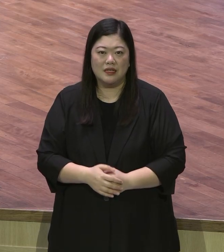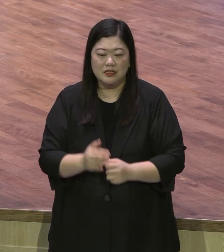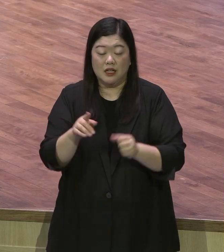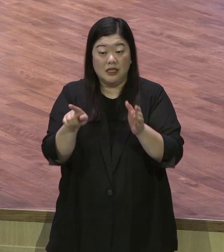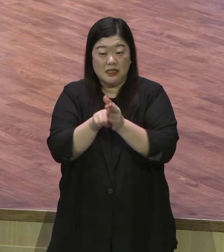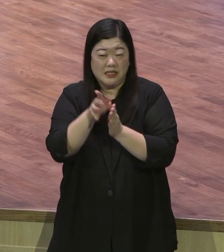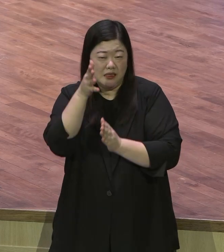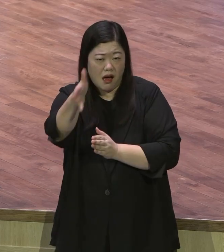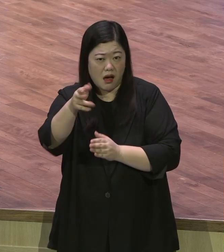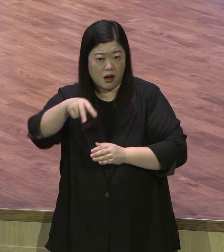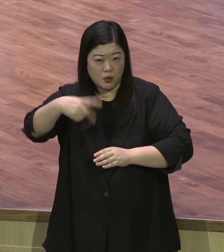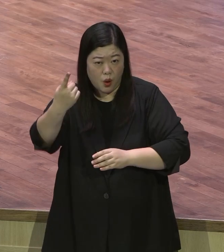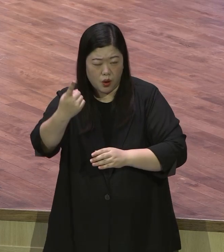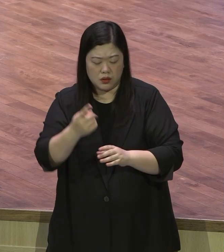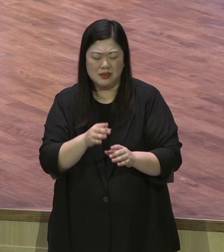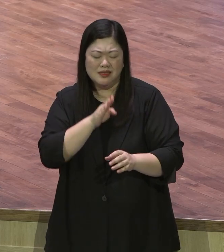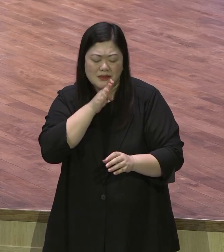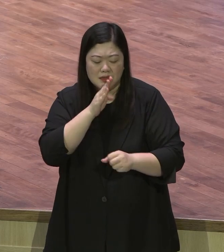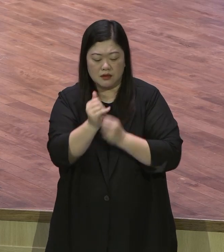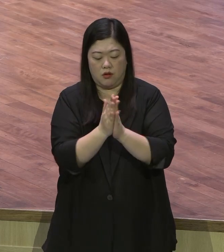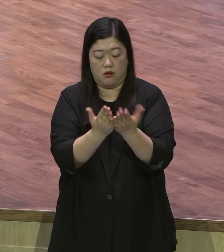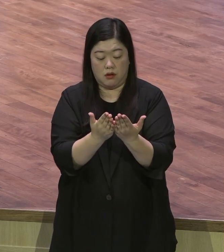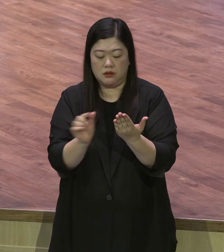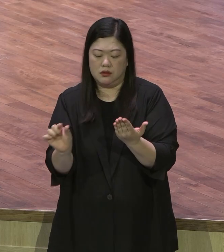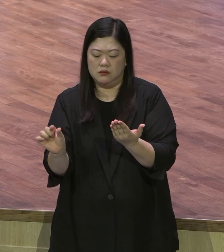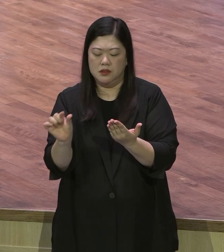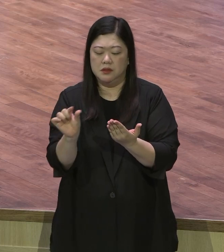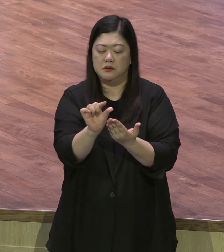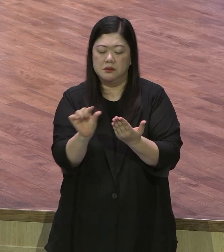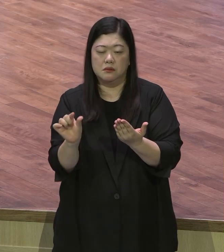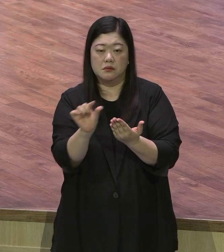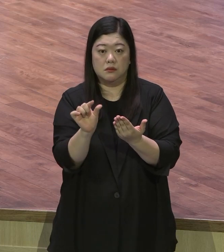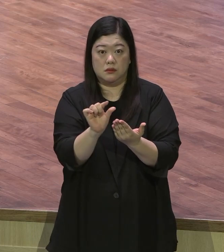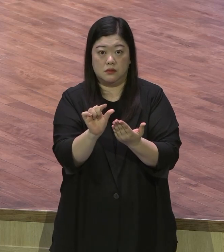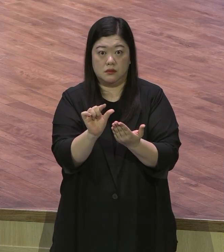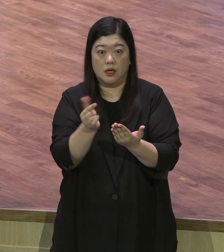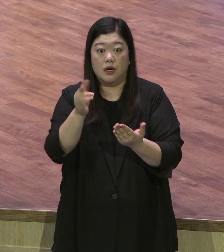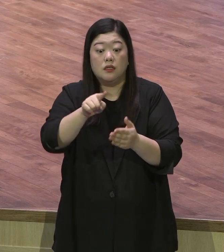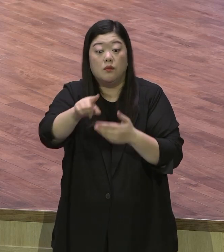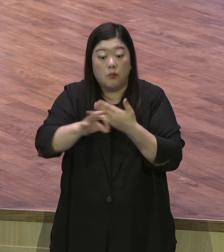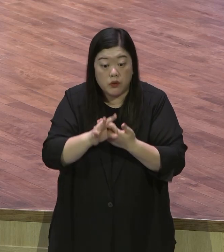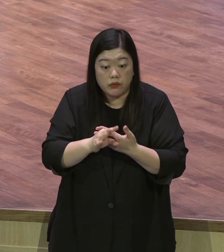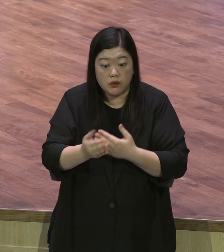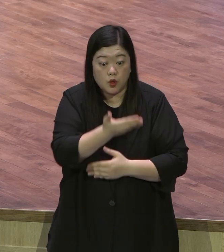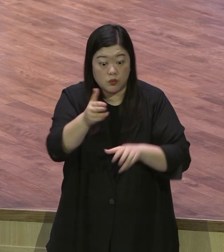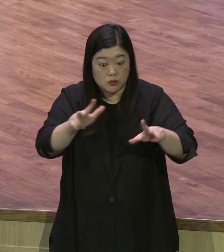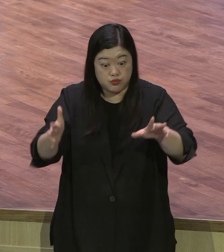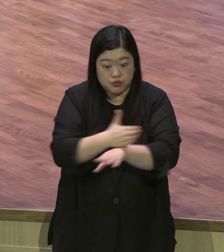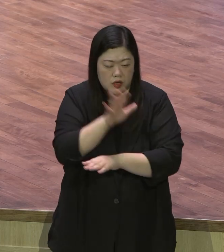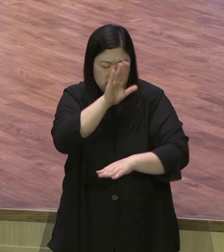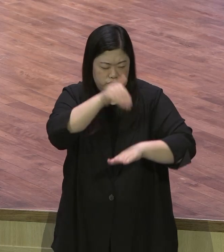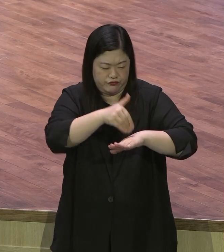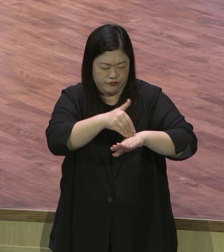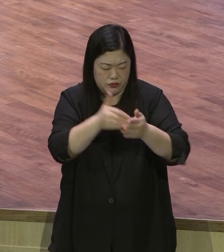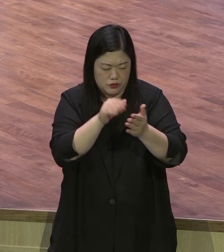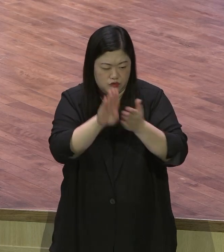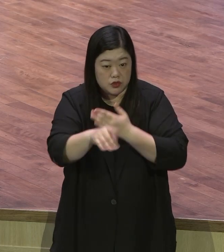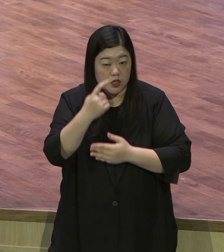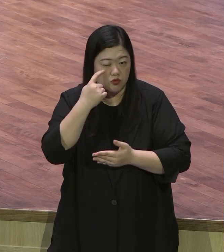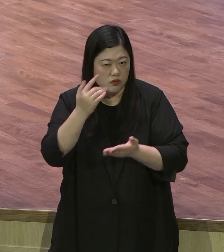강단 말씀을 통해서 뭘 가져야 돼요? 영적 분별을 가져야 돼요. 영적 분별력. 우리 영계전 성도는